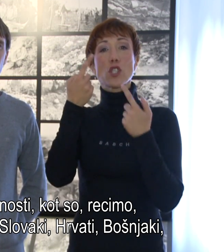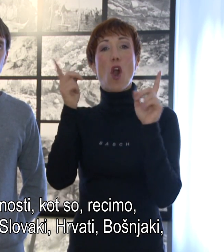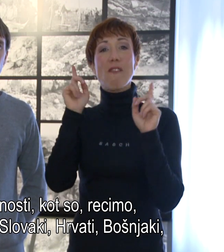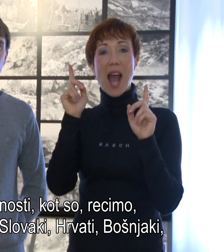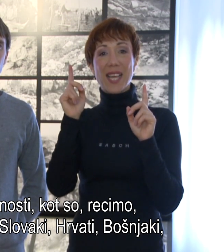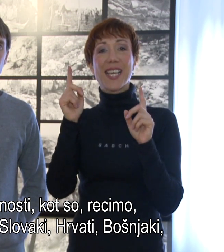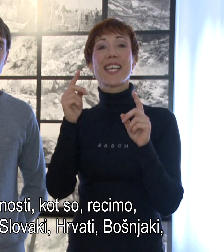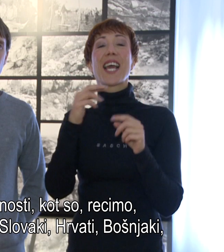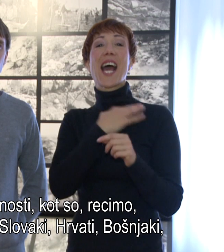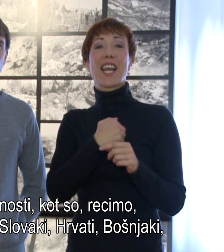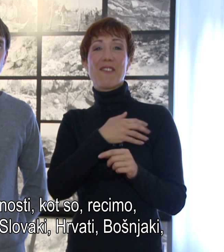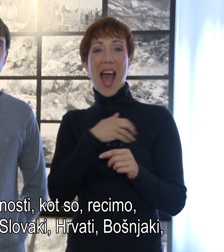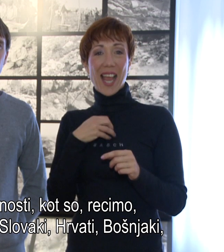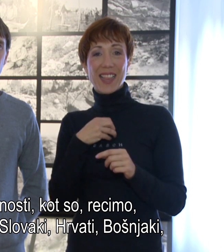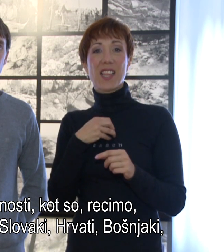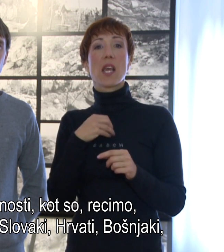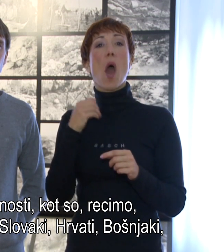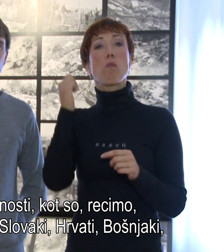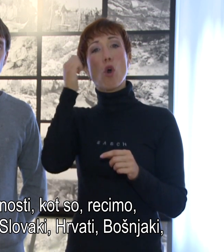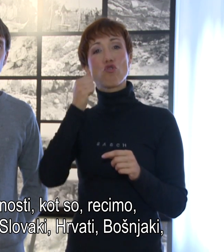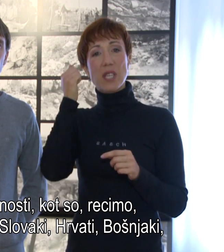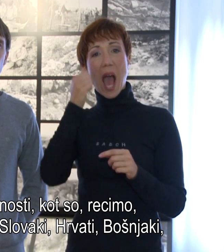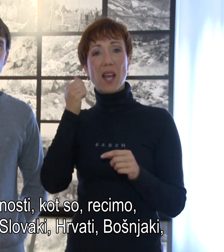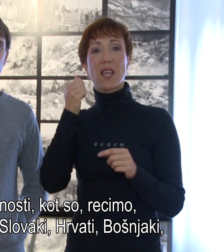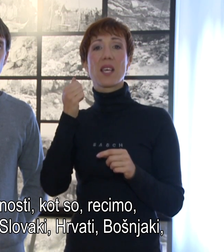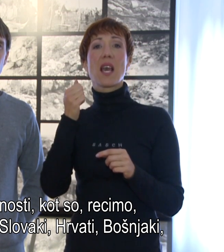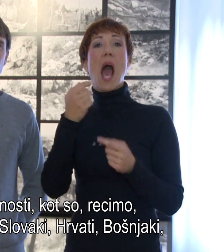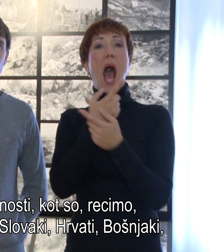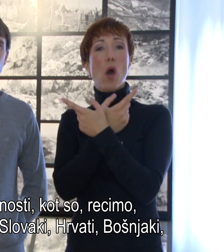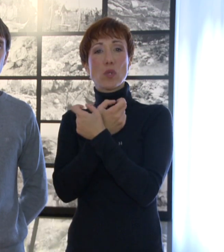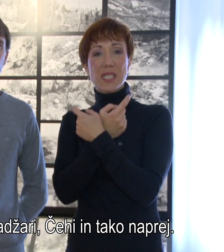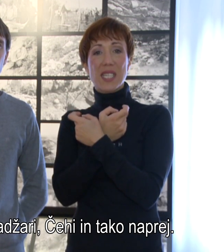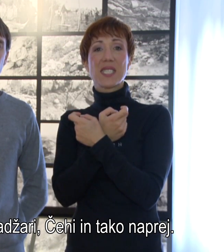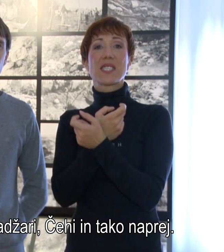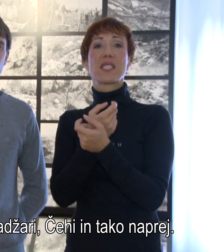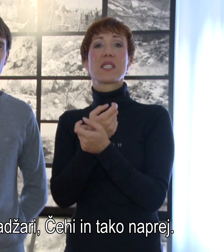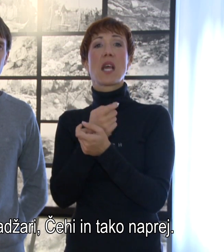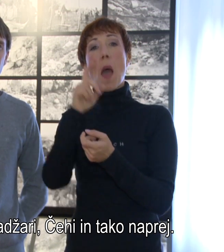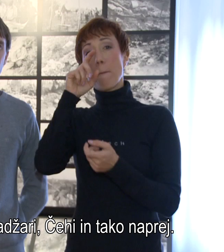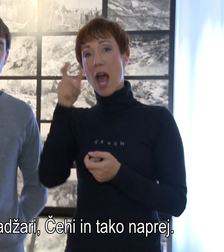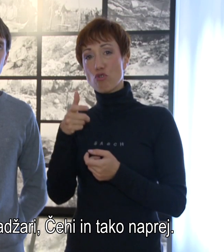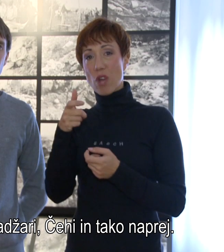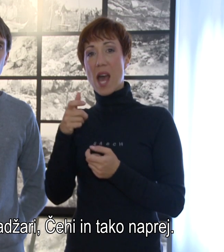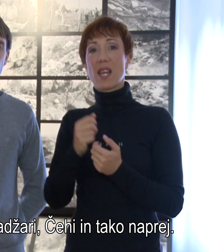Hrvati, Bošnjaki, Avstrijci, Madžari,